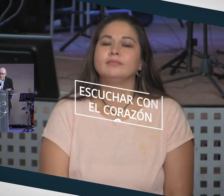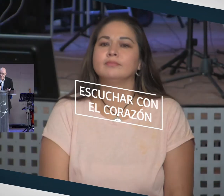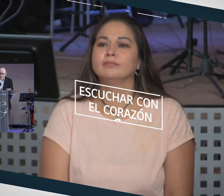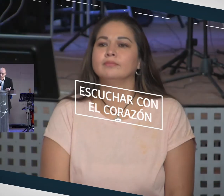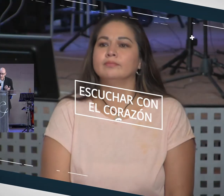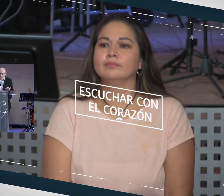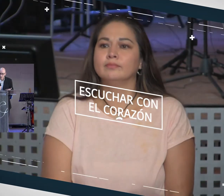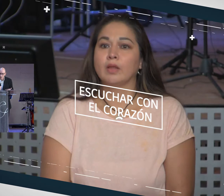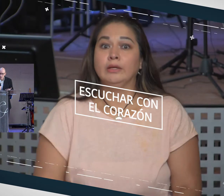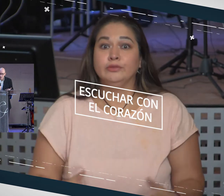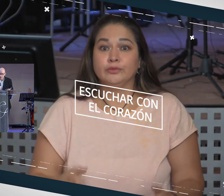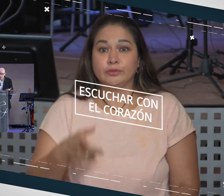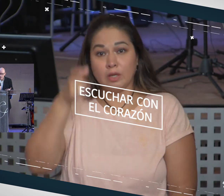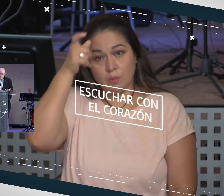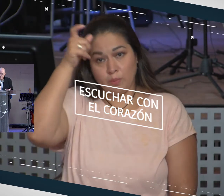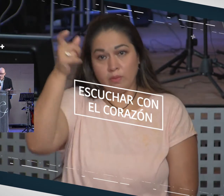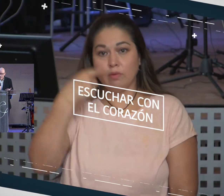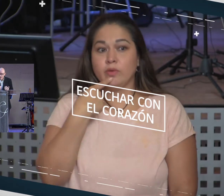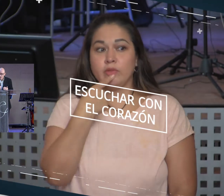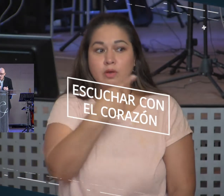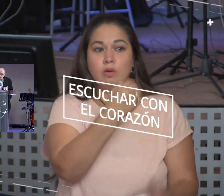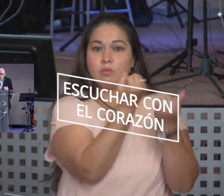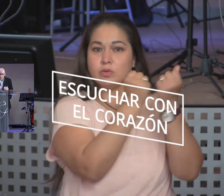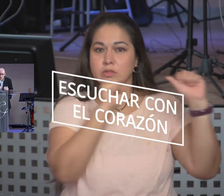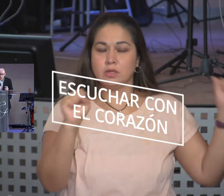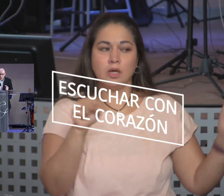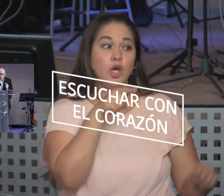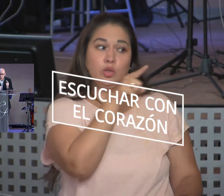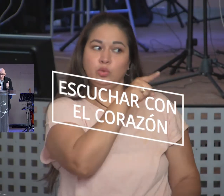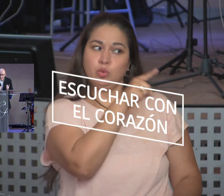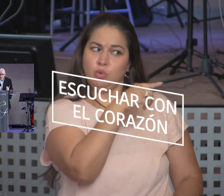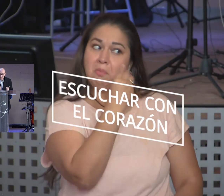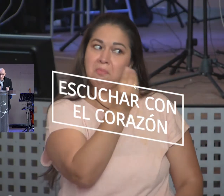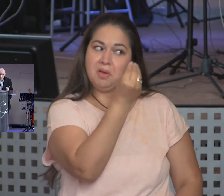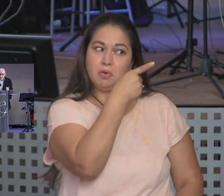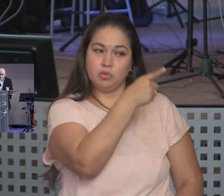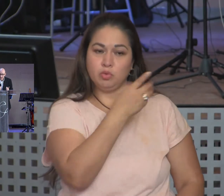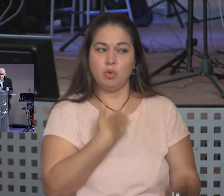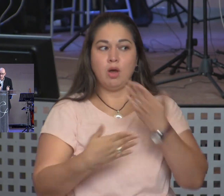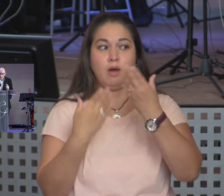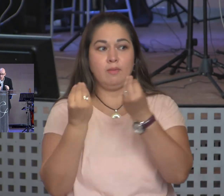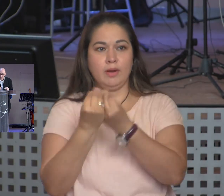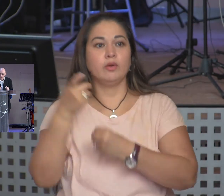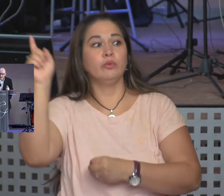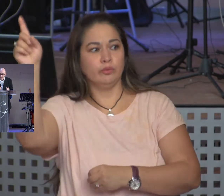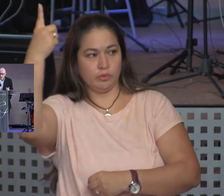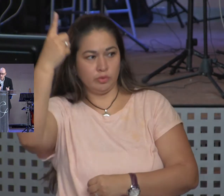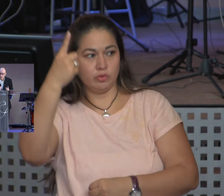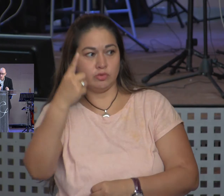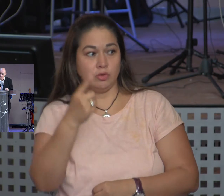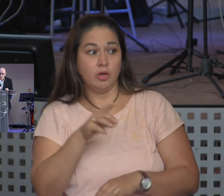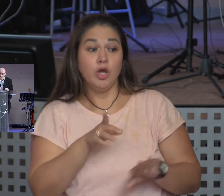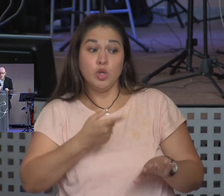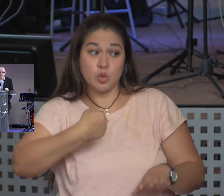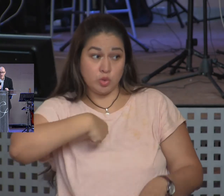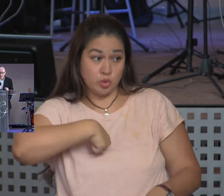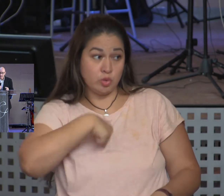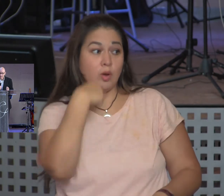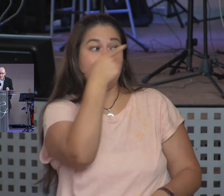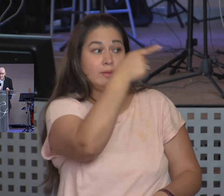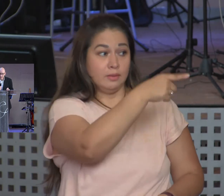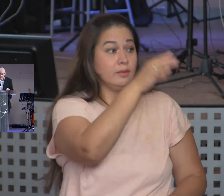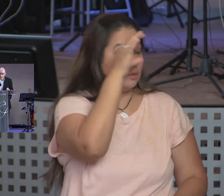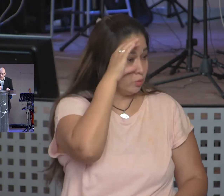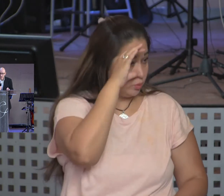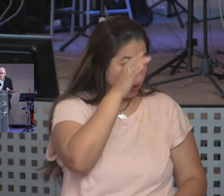a Moisés, habla tú con nosotros y nosotros oiremos, pero no hable Dios con nosotros